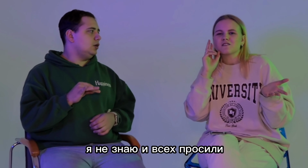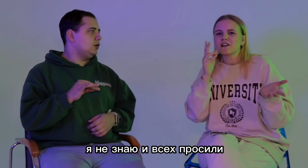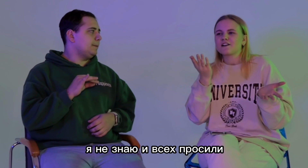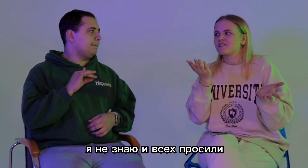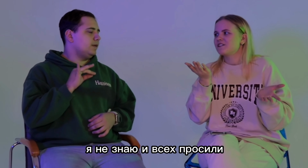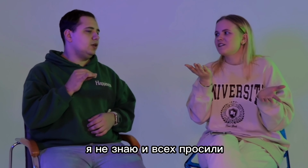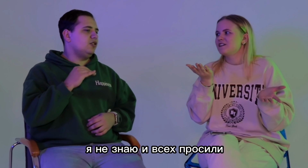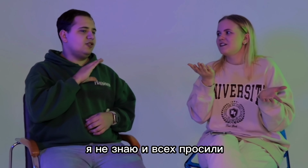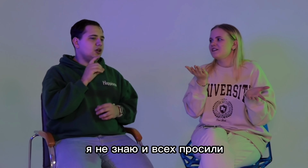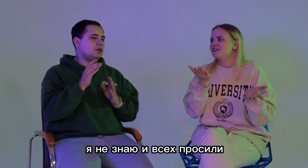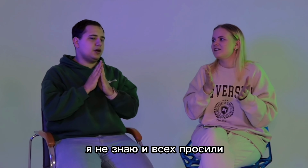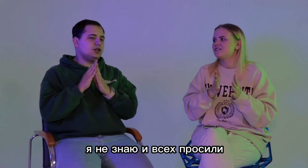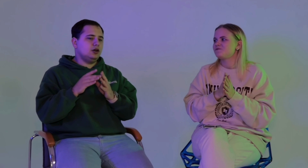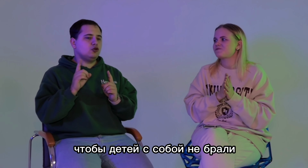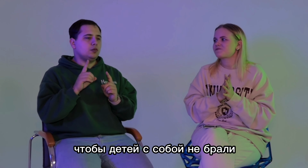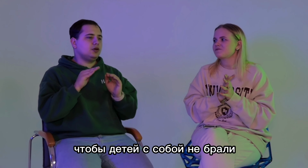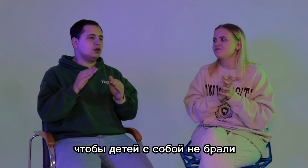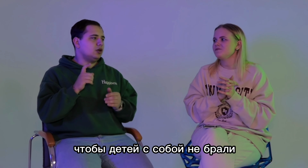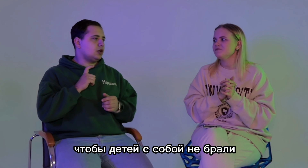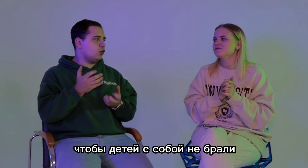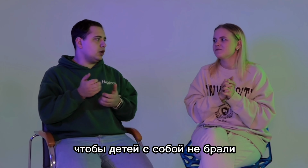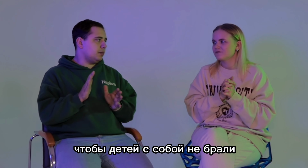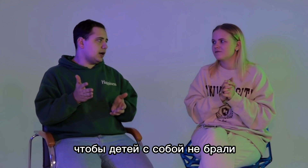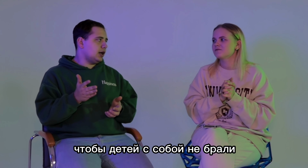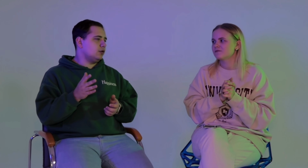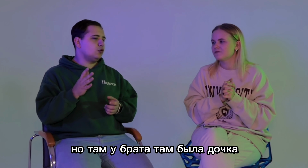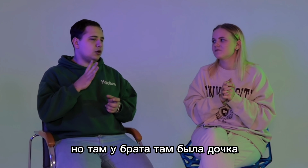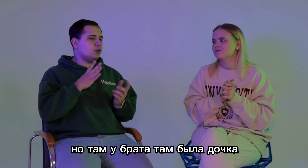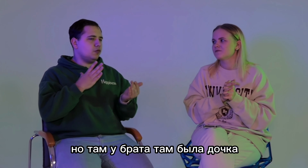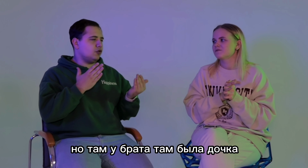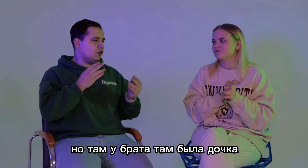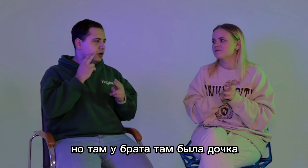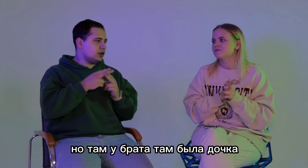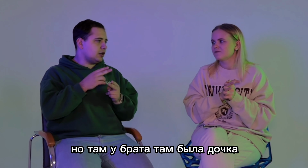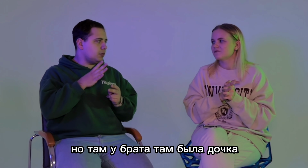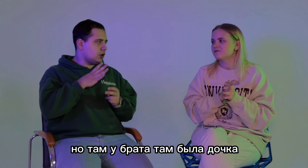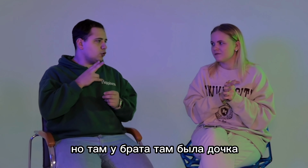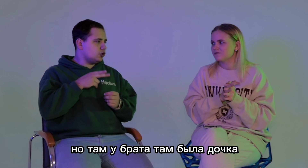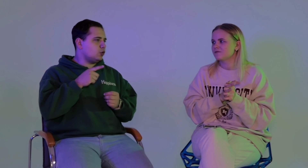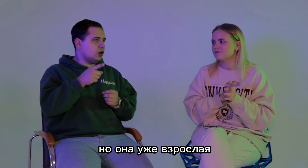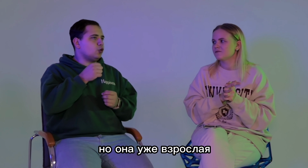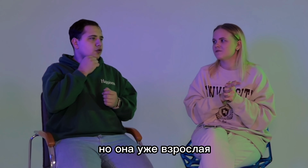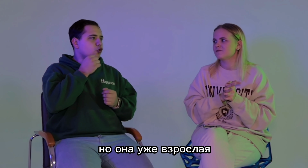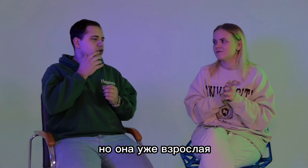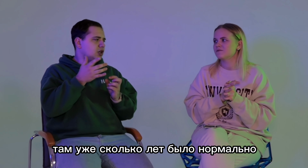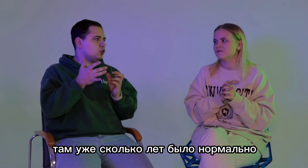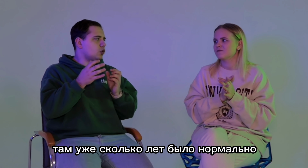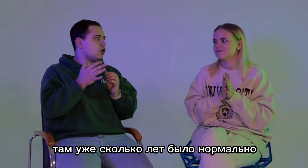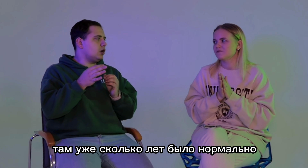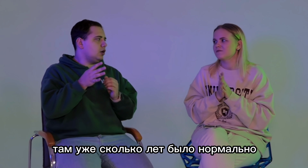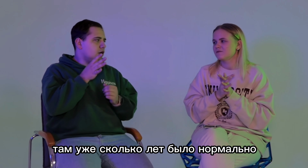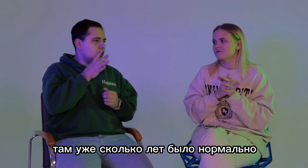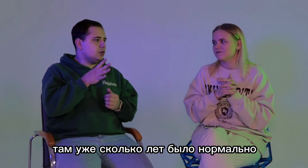Танцы, а взрослые, и всех просили, чтобы детей с собой не брали. Ну там у его брата там была дочка, но она уже взрослая, там уже сколько лет